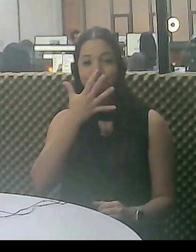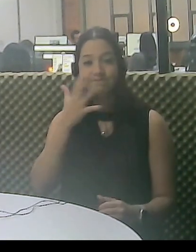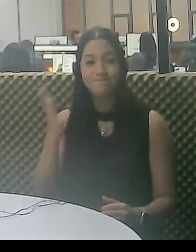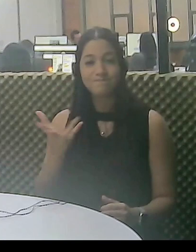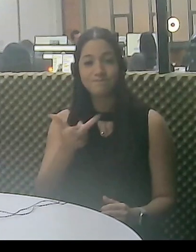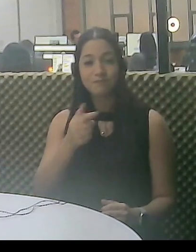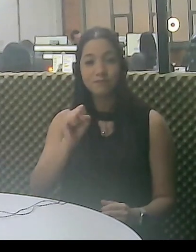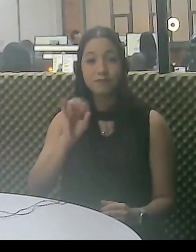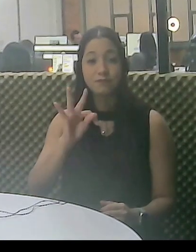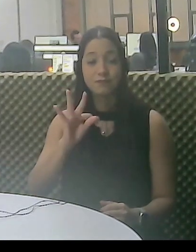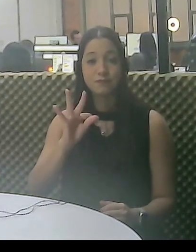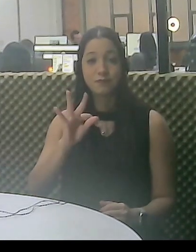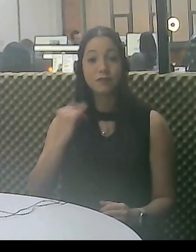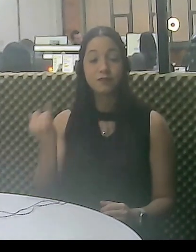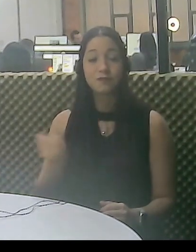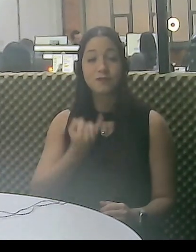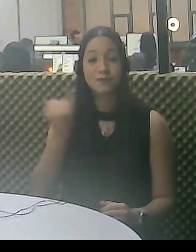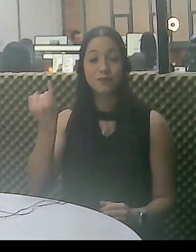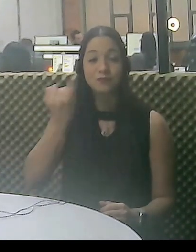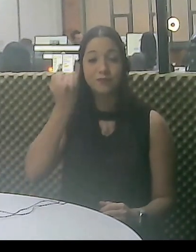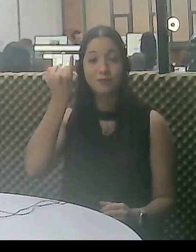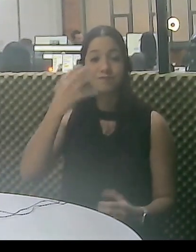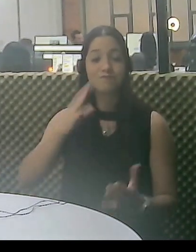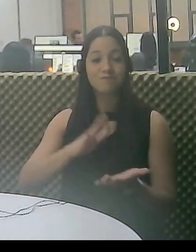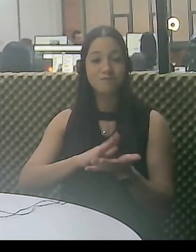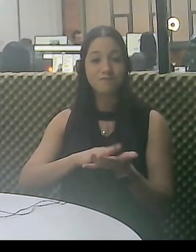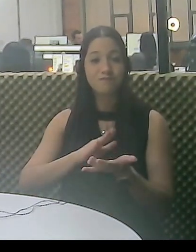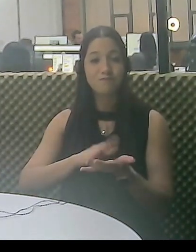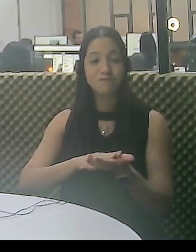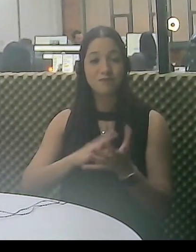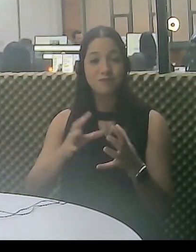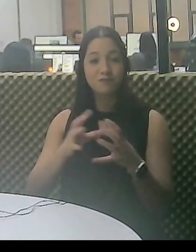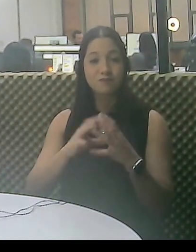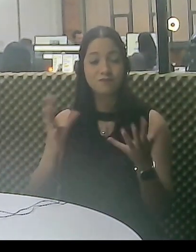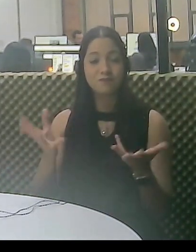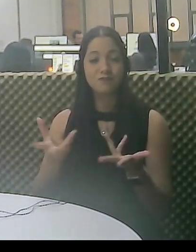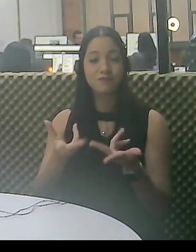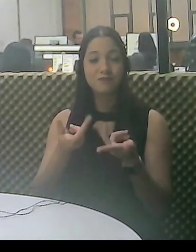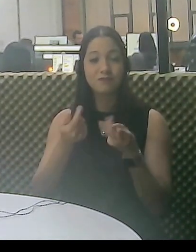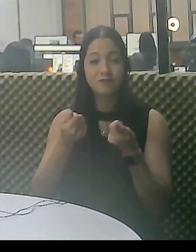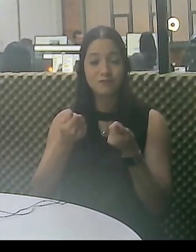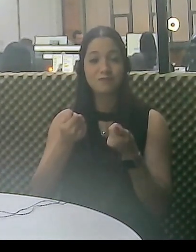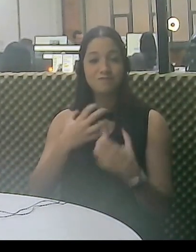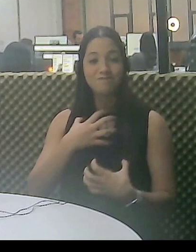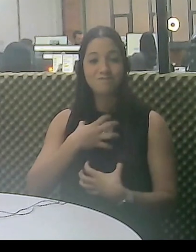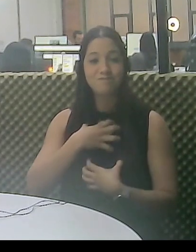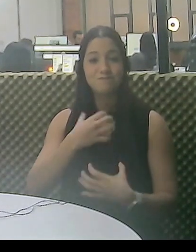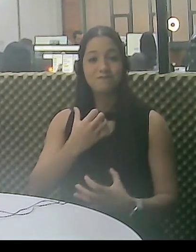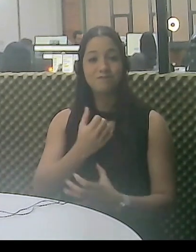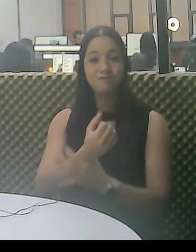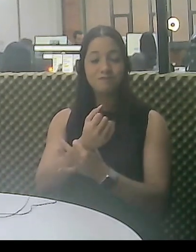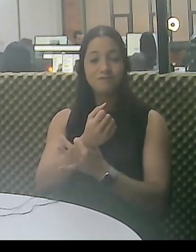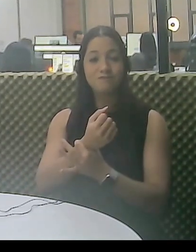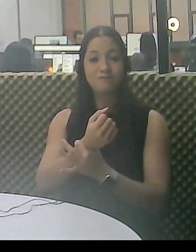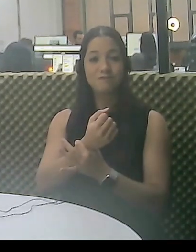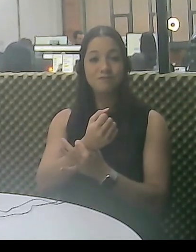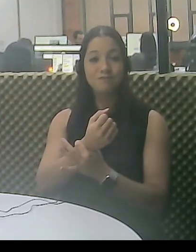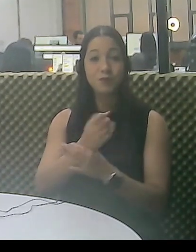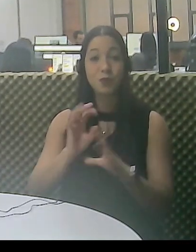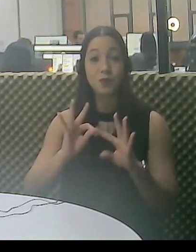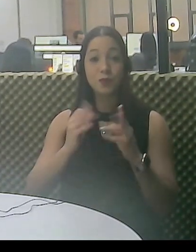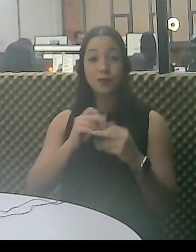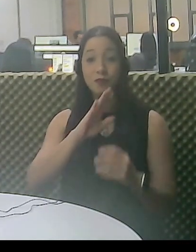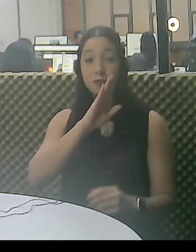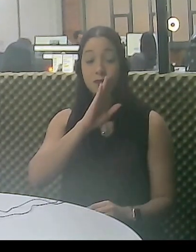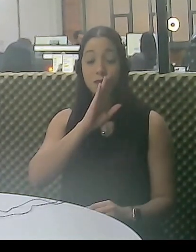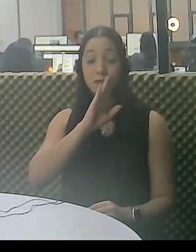O SEAT foi essencial nesse momento. Estou de parabéns, uma equipe maravilhosa. Me senti super segura. A todas